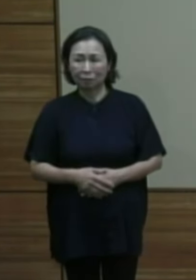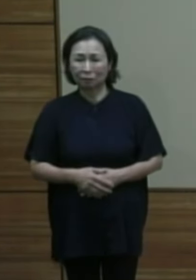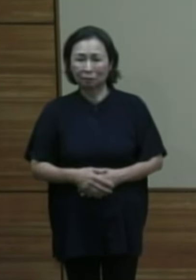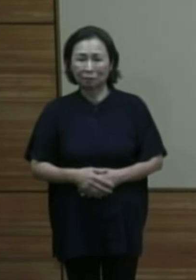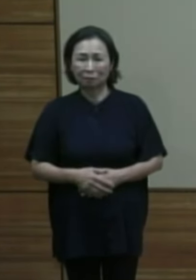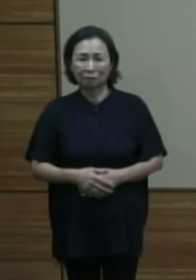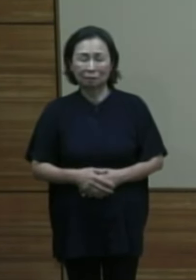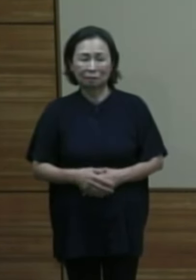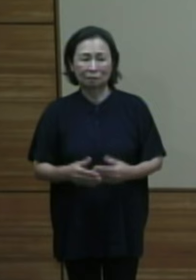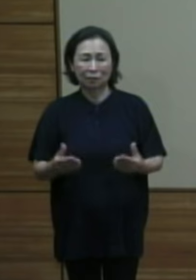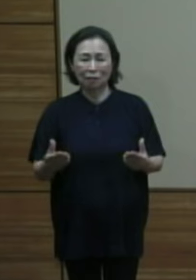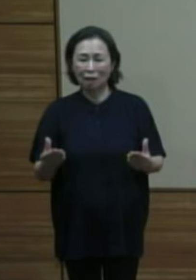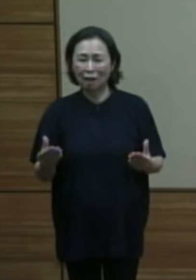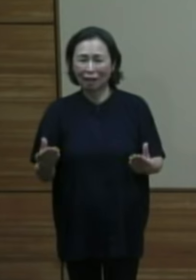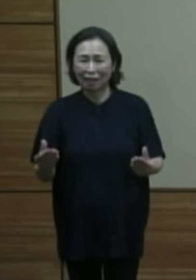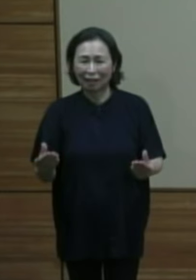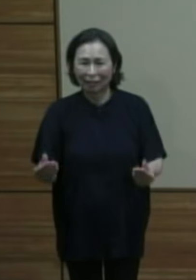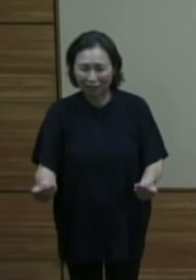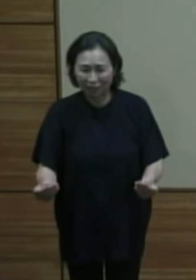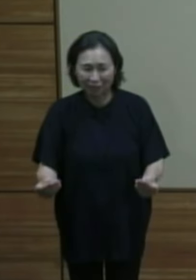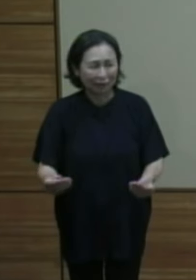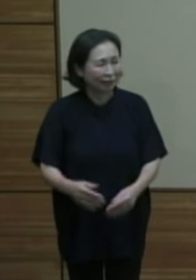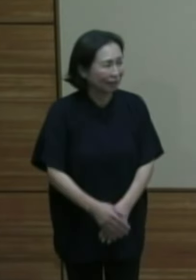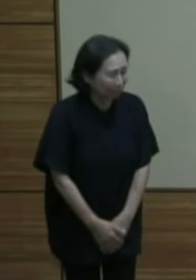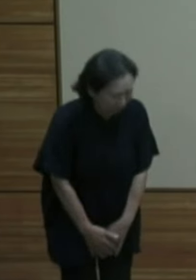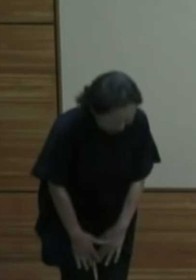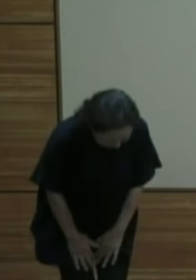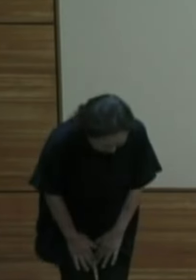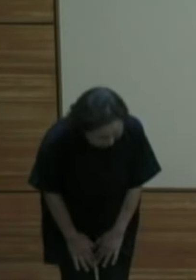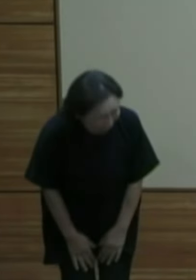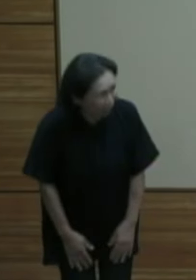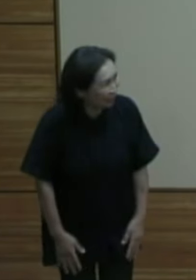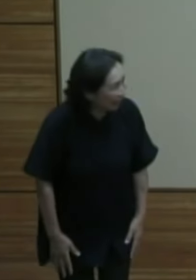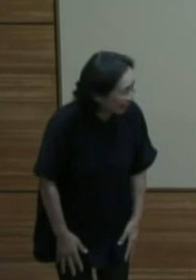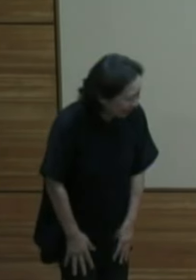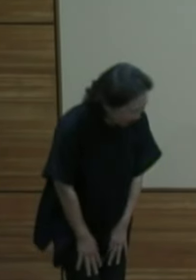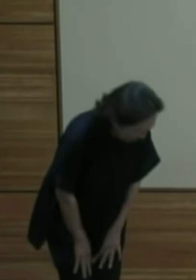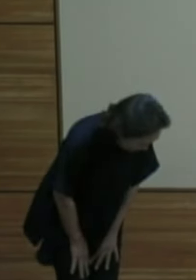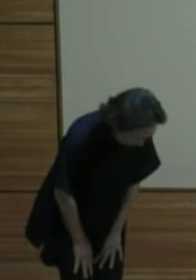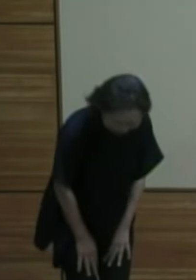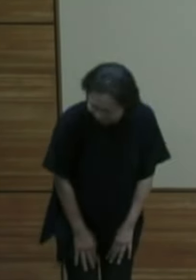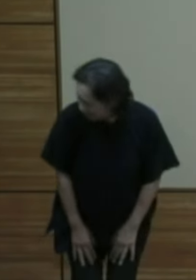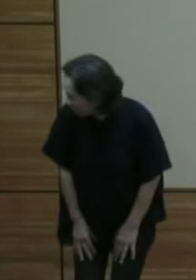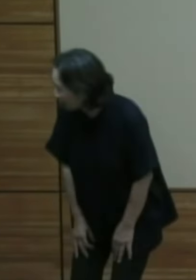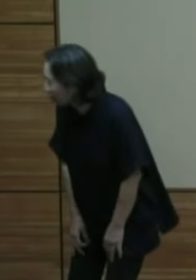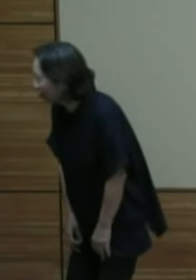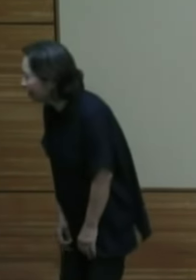それでは会見を終わります。どうもありがとうございました。 どうもありがとうございました。